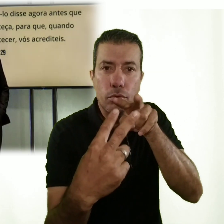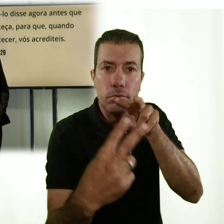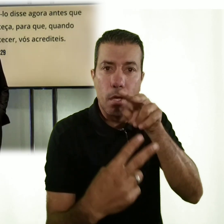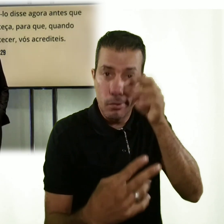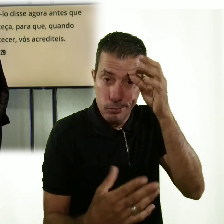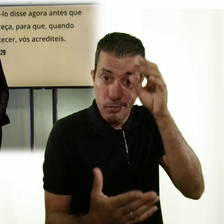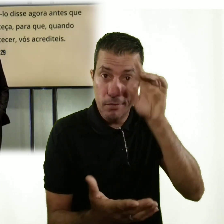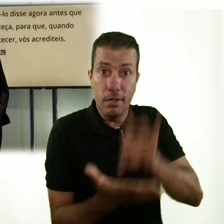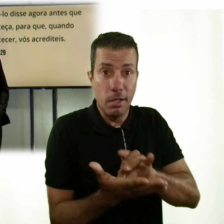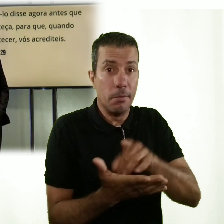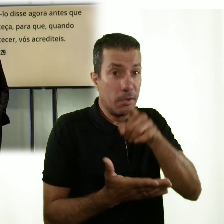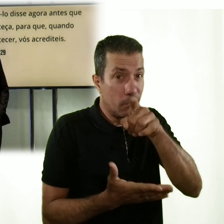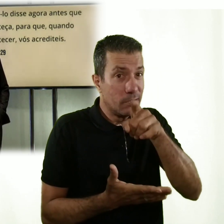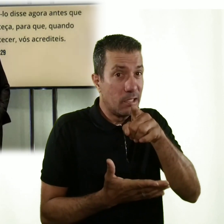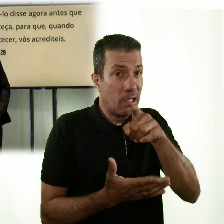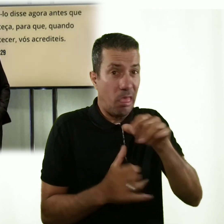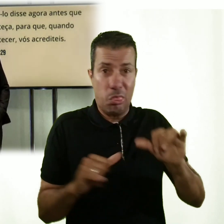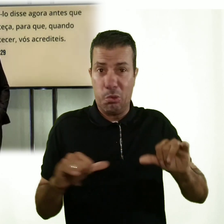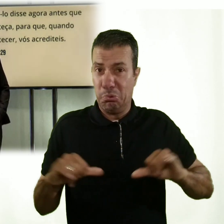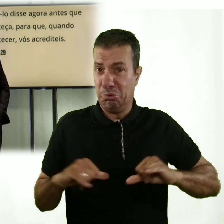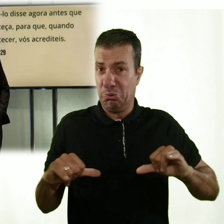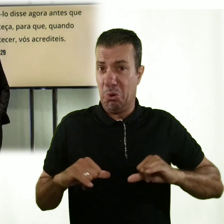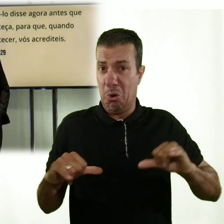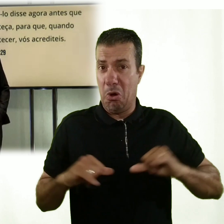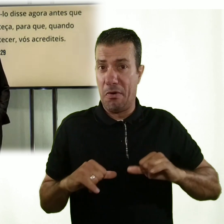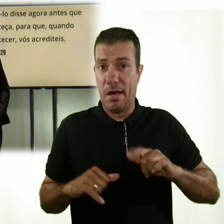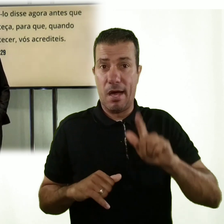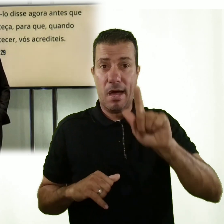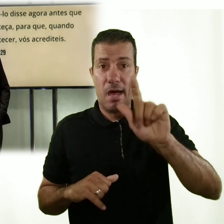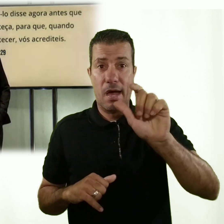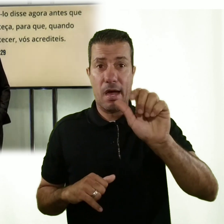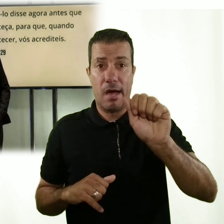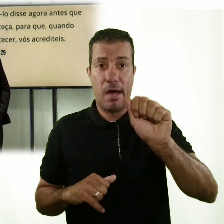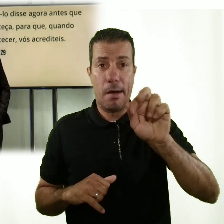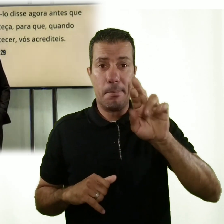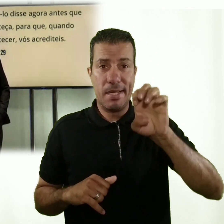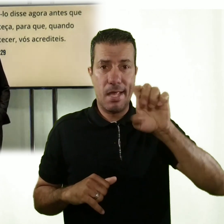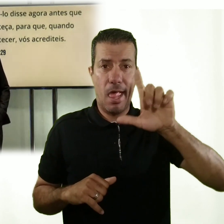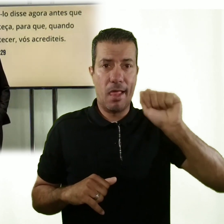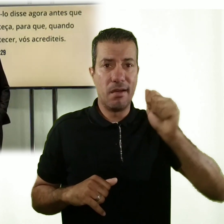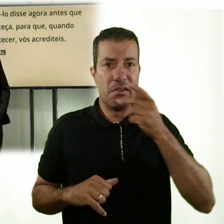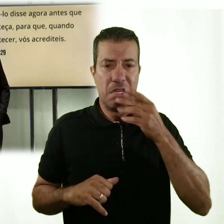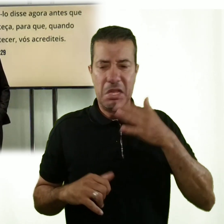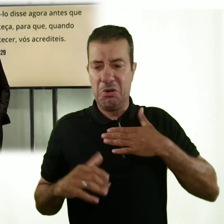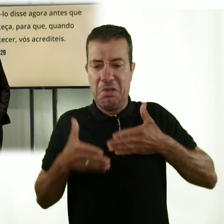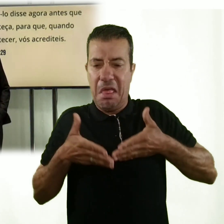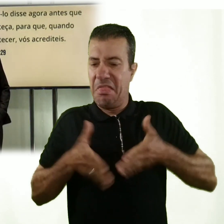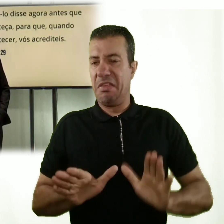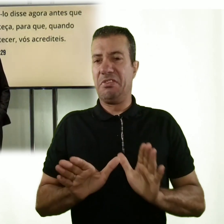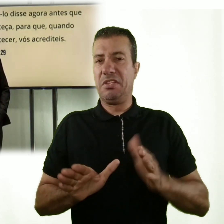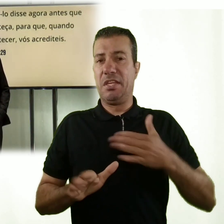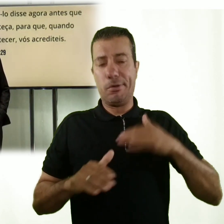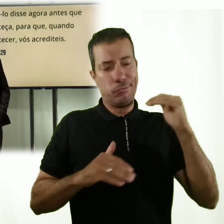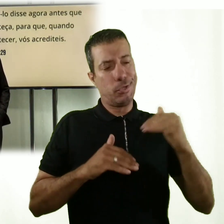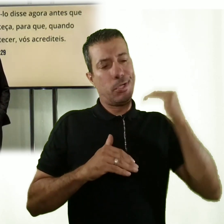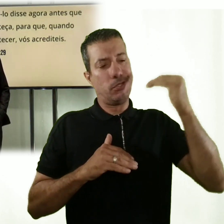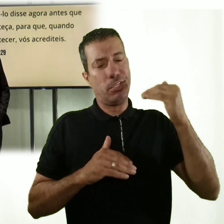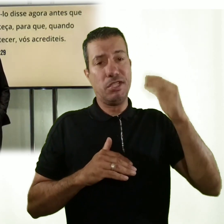você não sofra da síndrome de Gabriela, que nasceu assim, cresceu assim e vai morrer